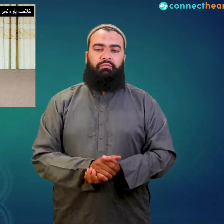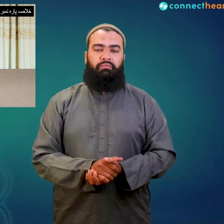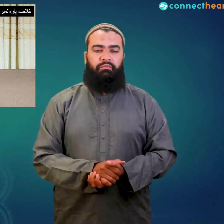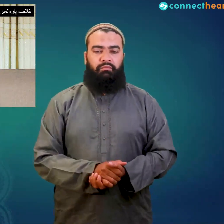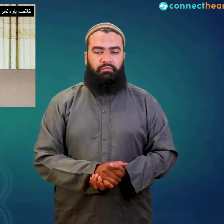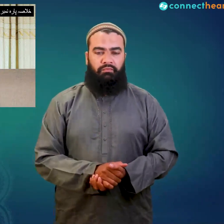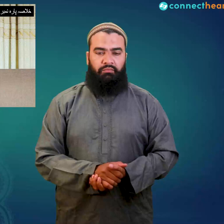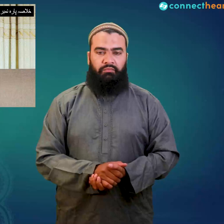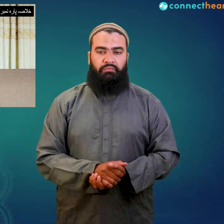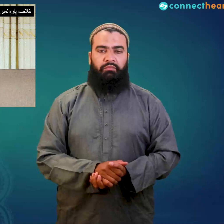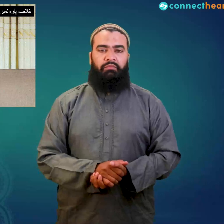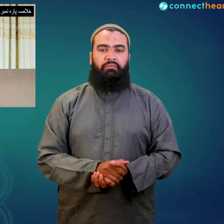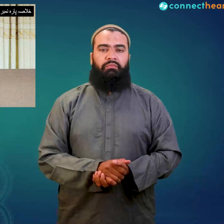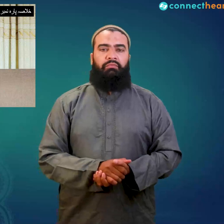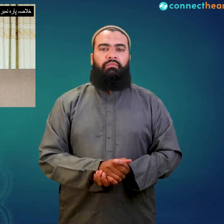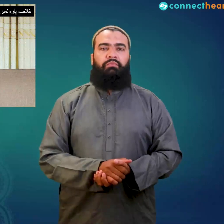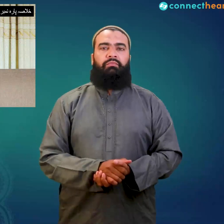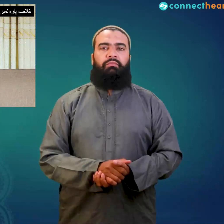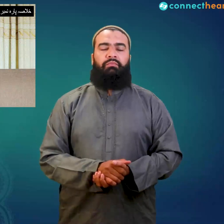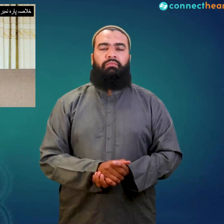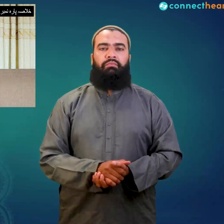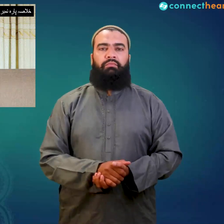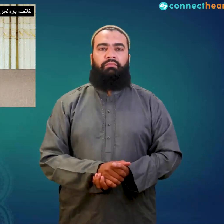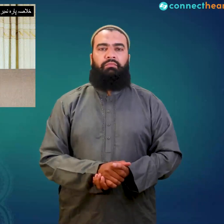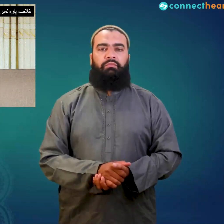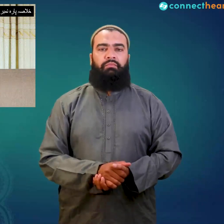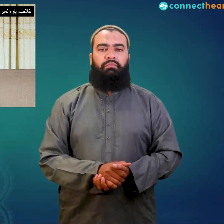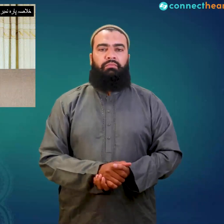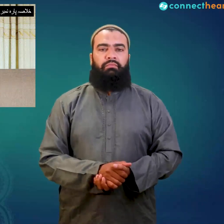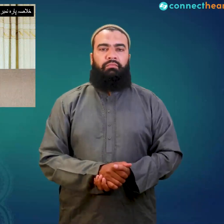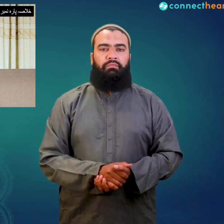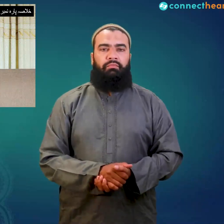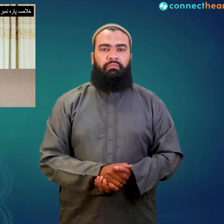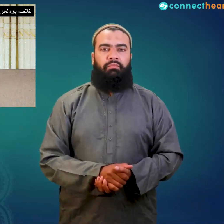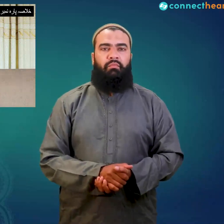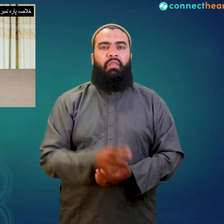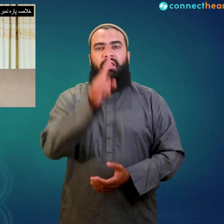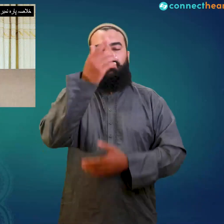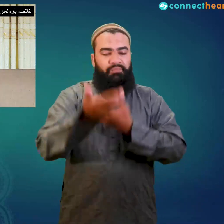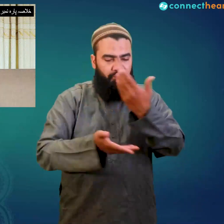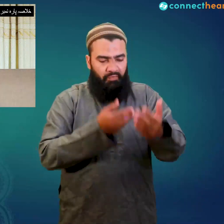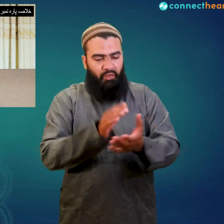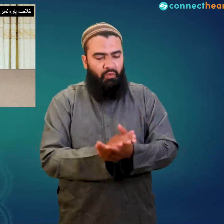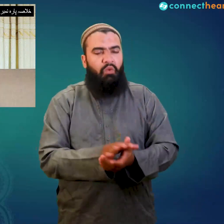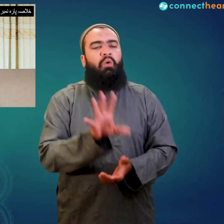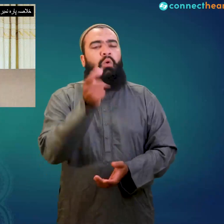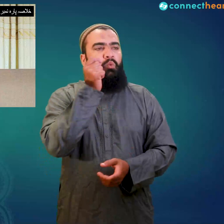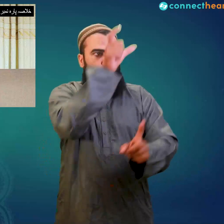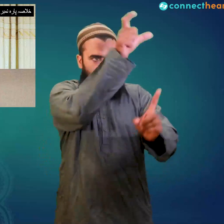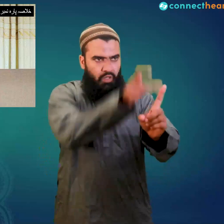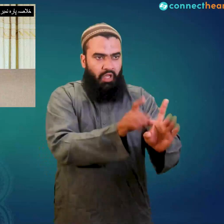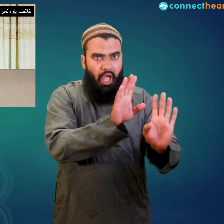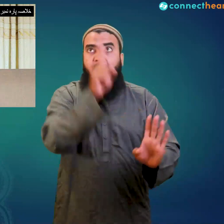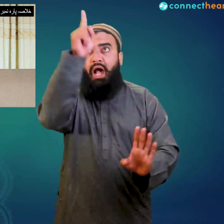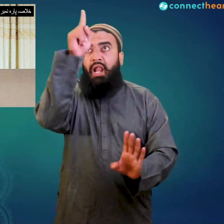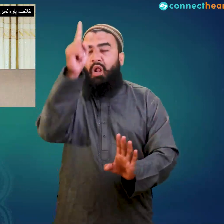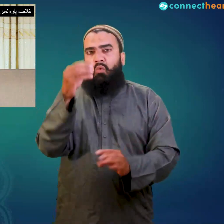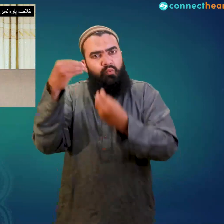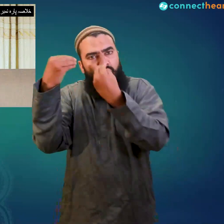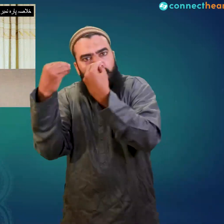41، وَإِنَّ أَوْهَنَ الْبُيُوتِ لَبَيْتُ الْعَنْكَبُوتِ، جو لوگ اللہ کو چھوڑ